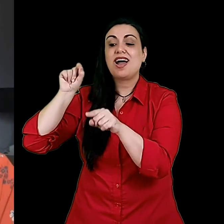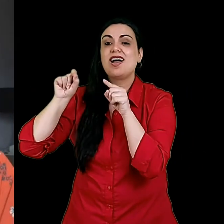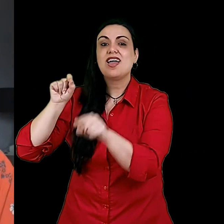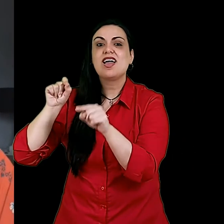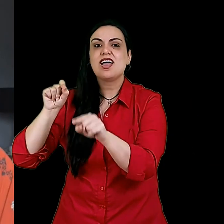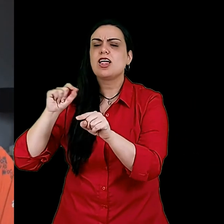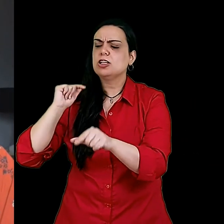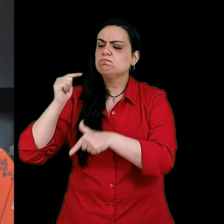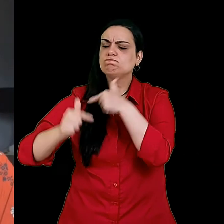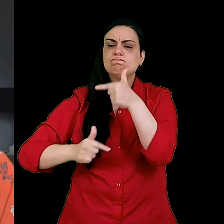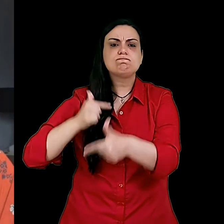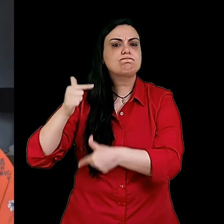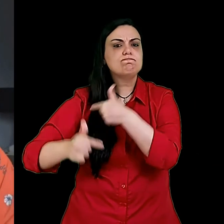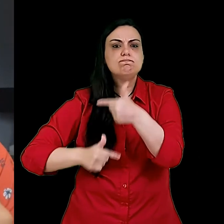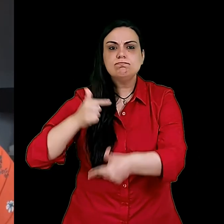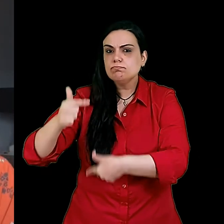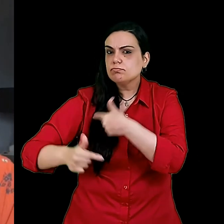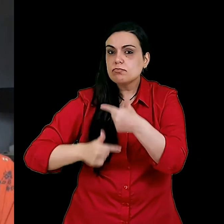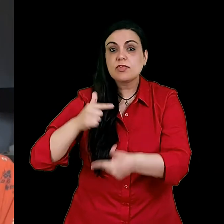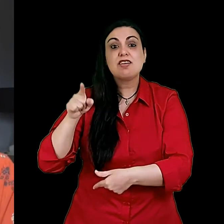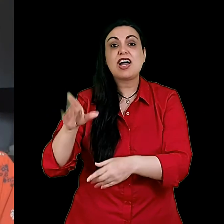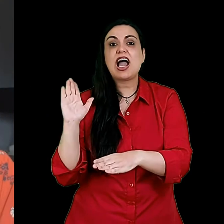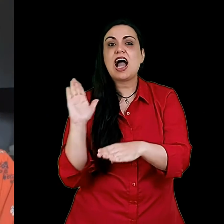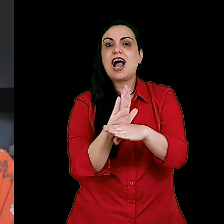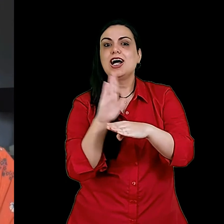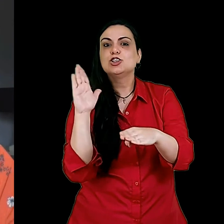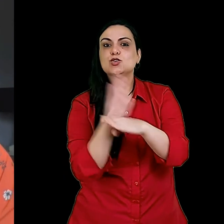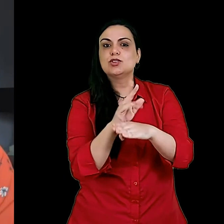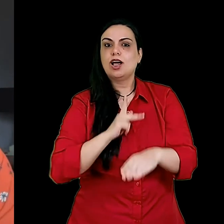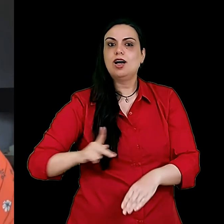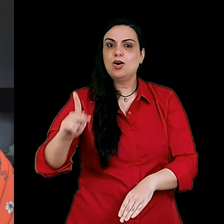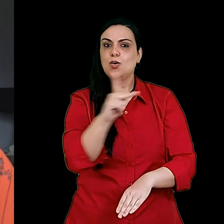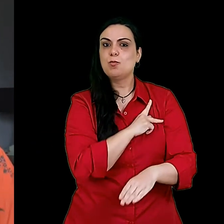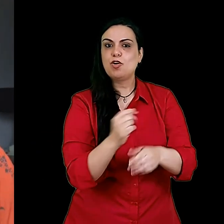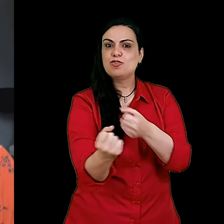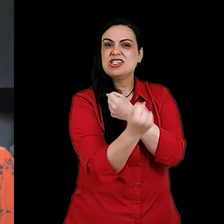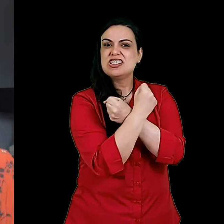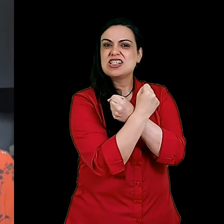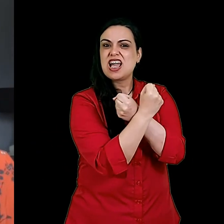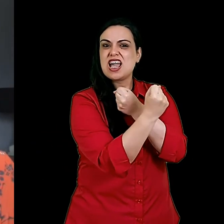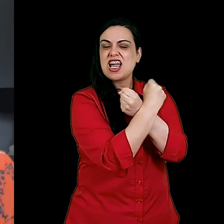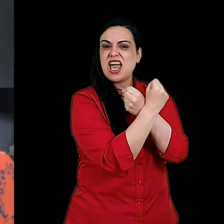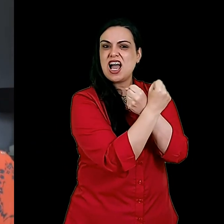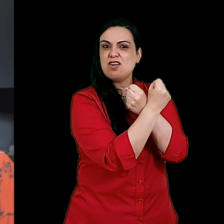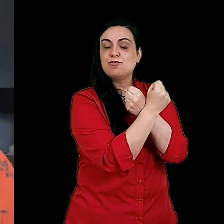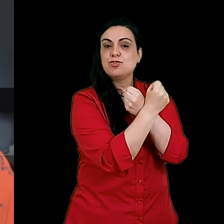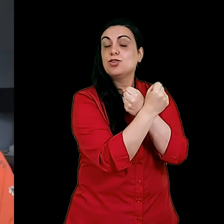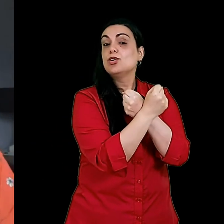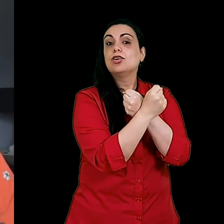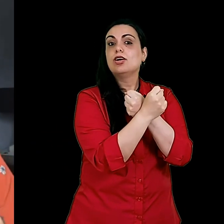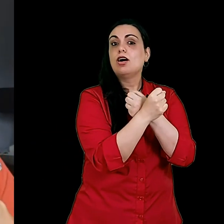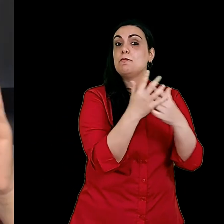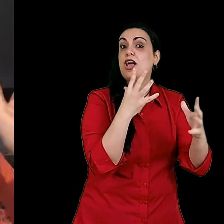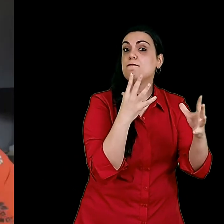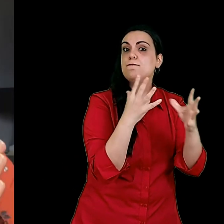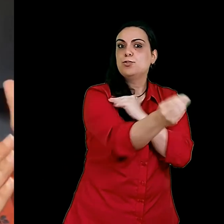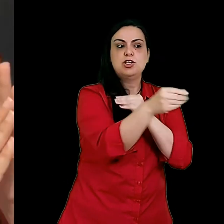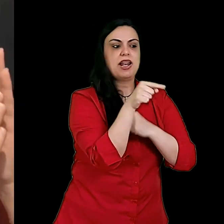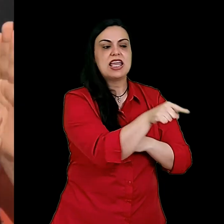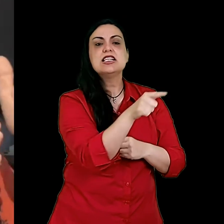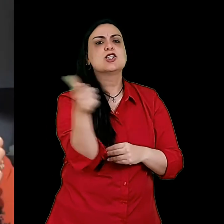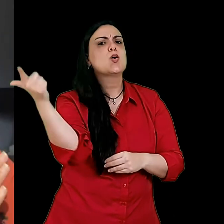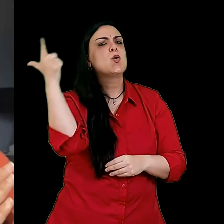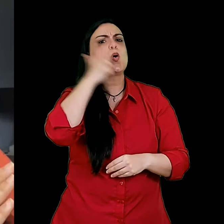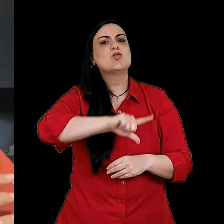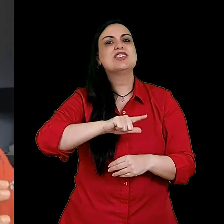Senhor, para ser usada como alguém que ia ajudar os escravos no curso